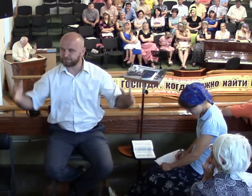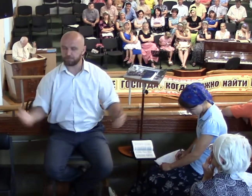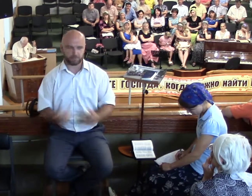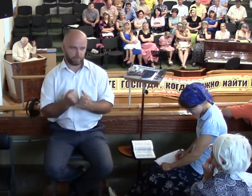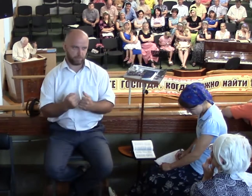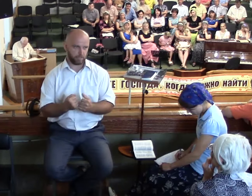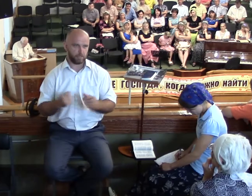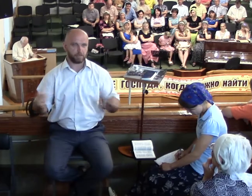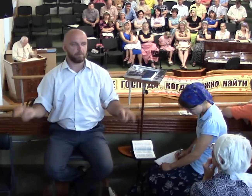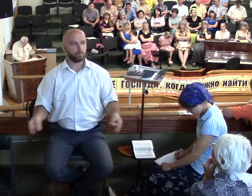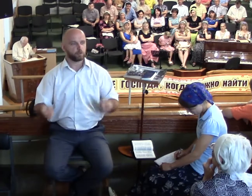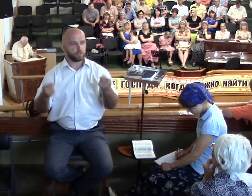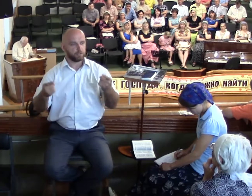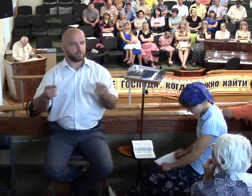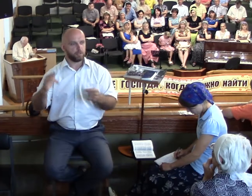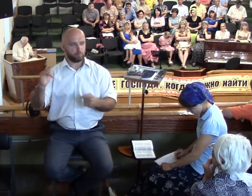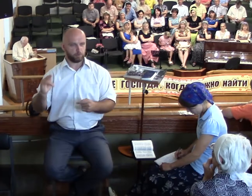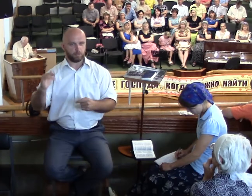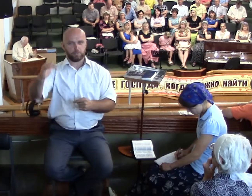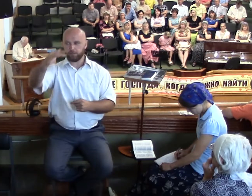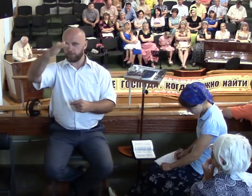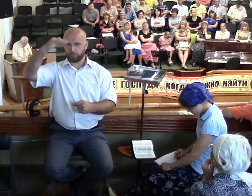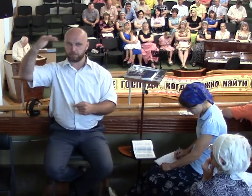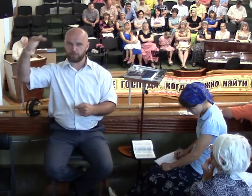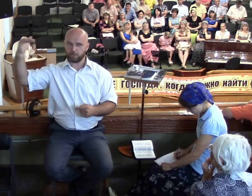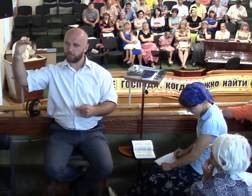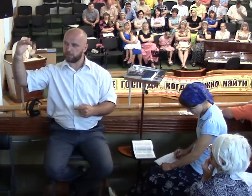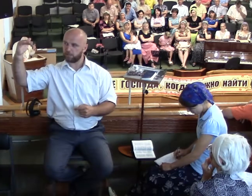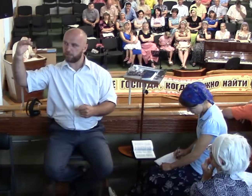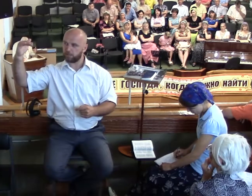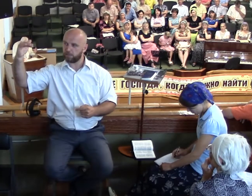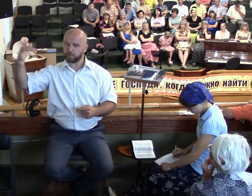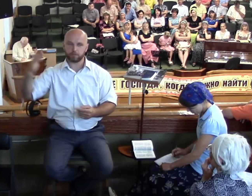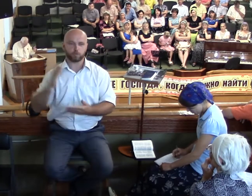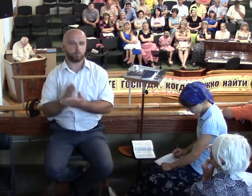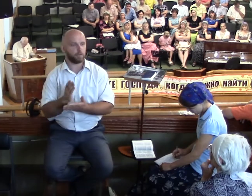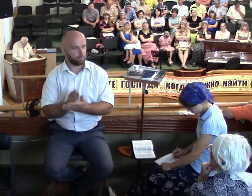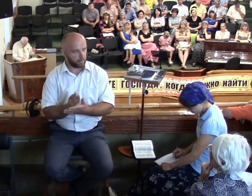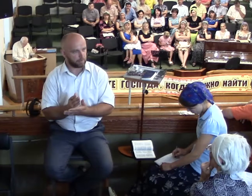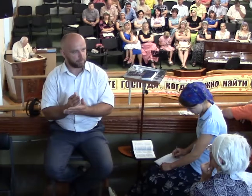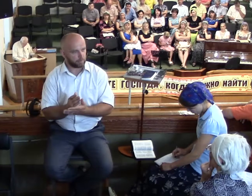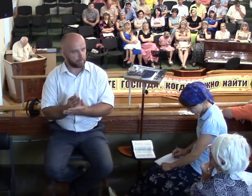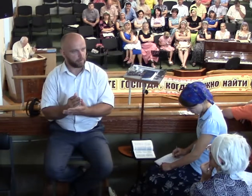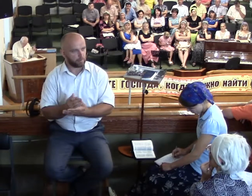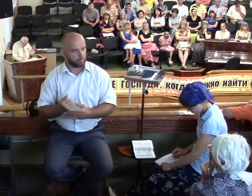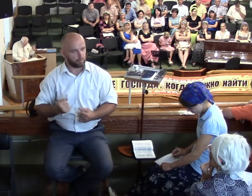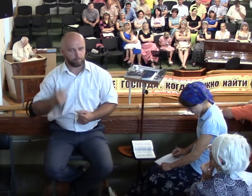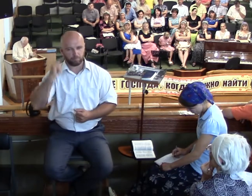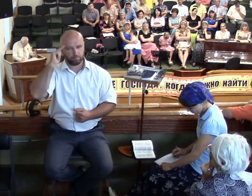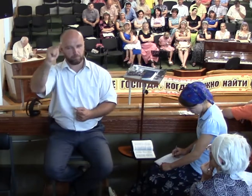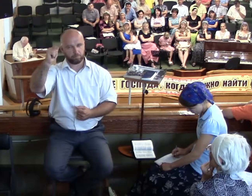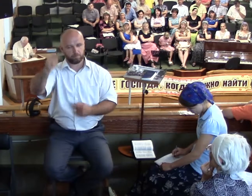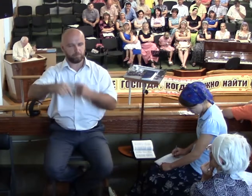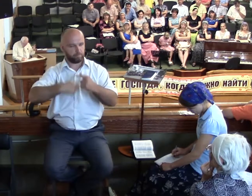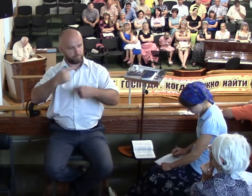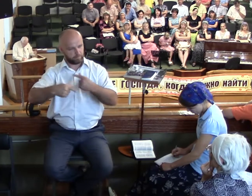Ним, и посадил на небесах во Христе Иисусе, дабы явить в грядущих веках преизобилие богатства